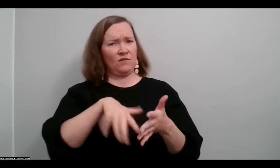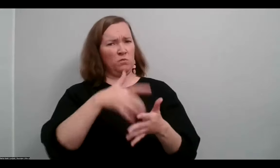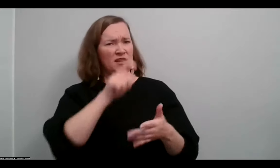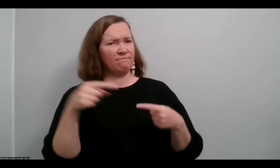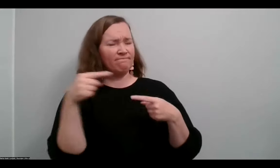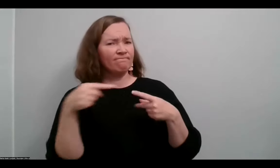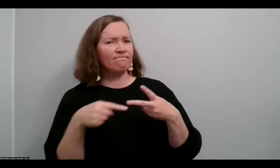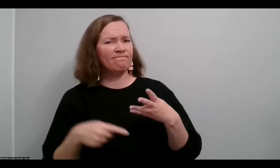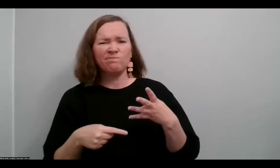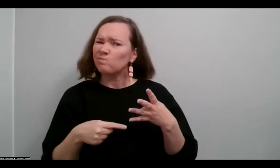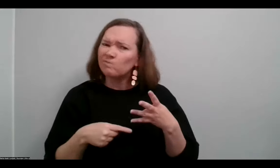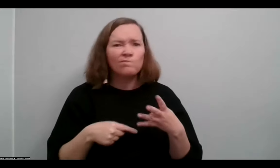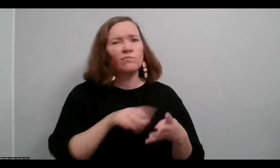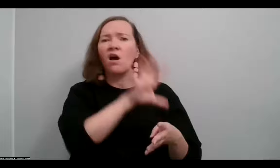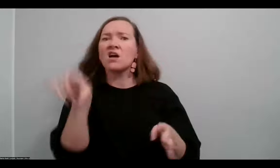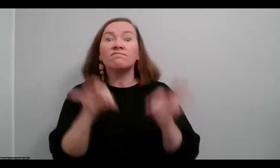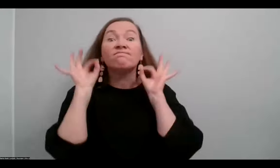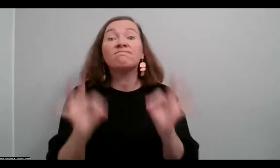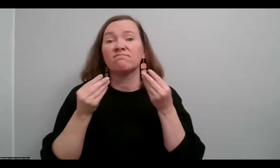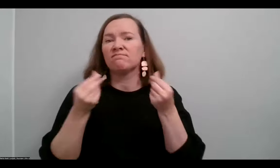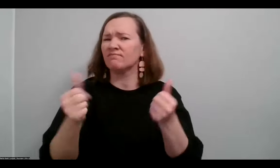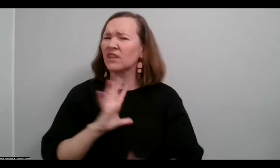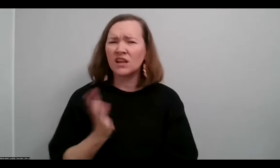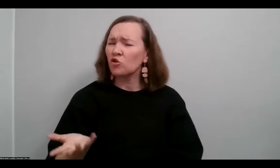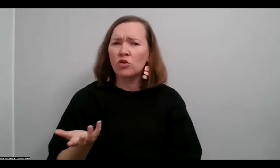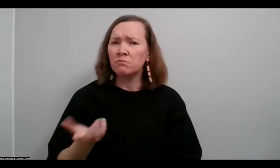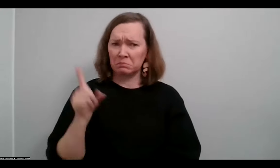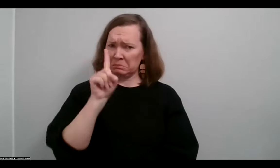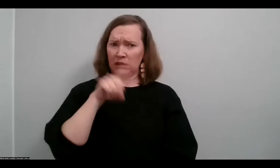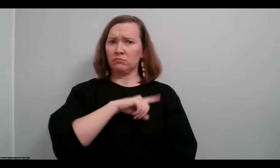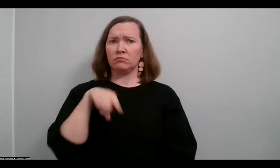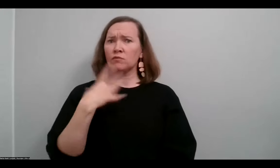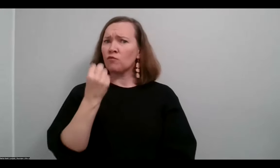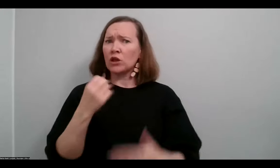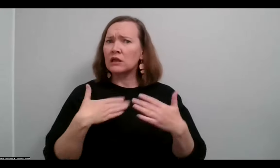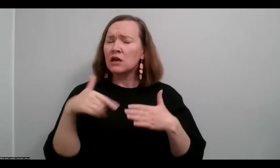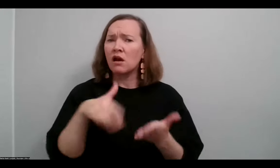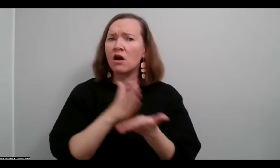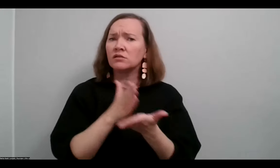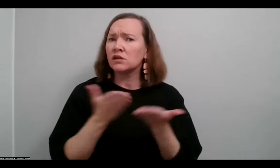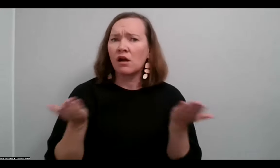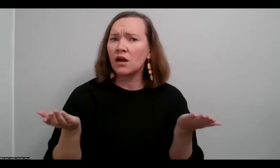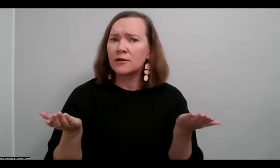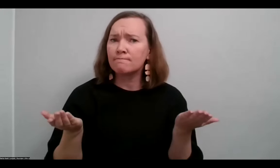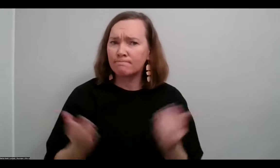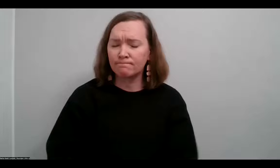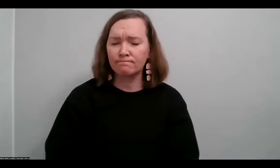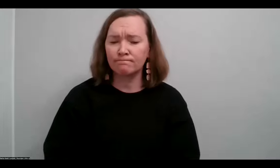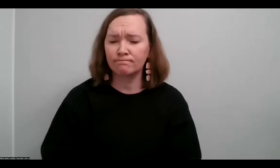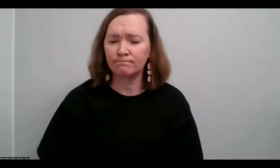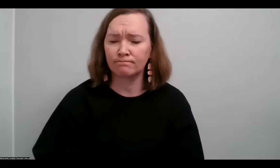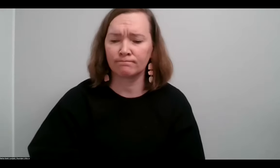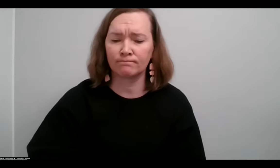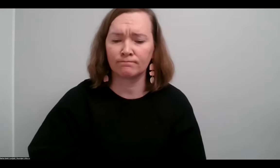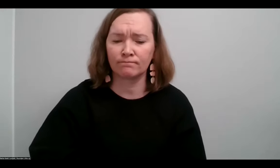hetkellä. Miksi meistä viittomakielisistä tuntuu, että nämä asiat eivät vielä toteudu täysimääräisesti? Ja mitä me voisimme